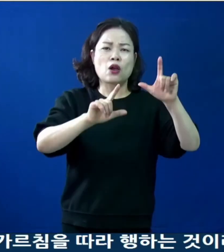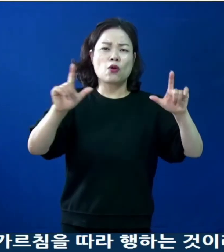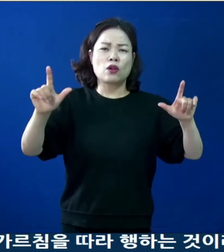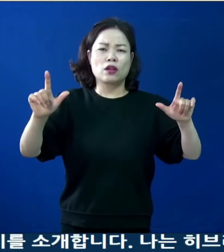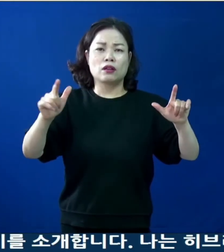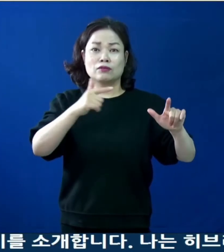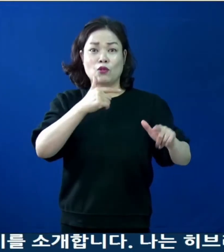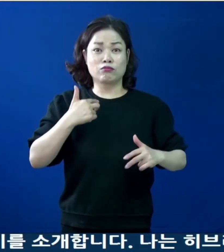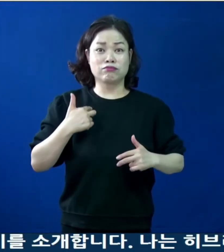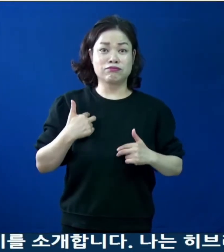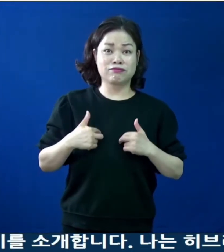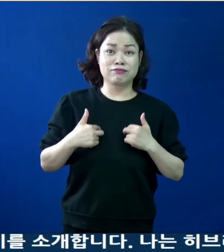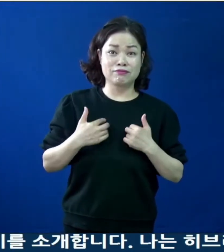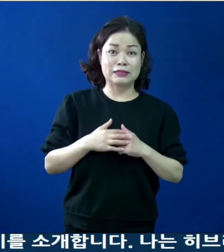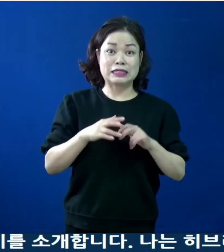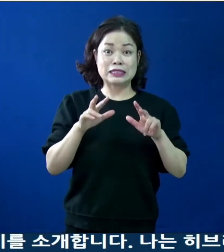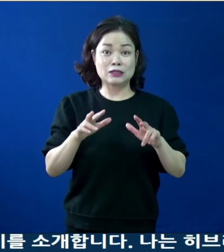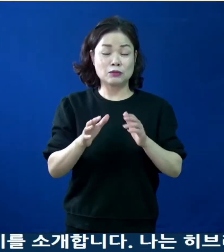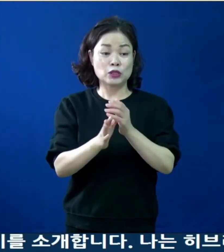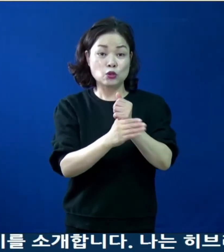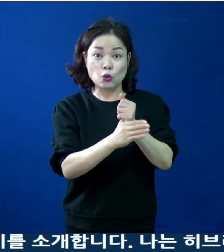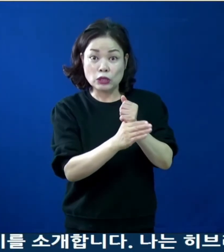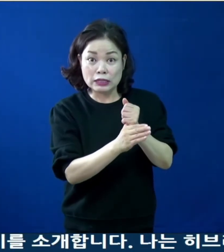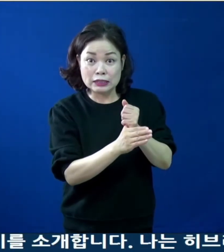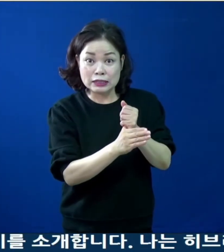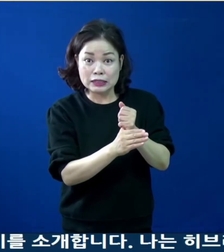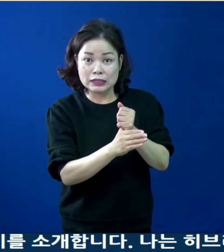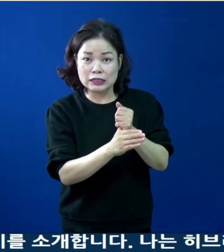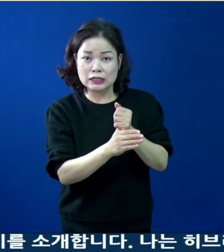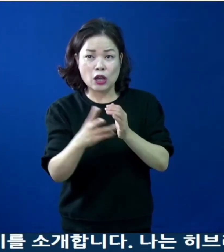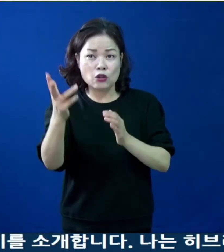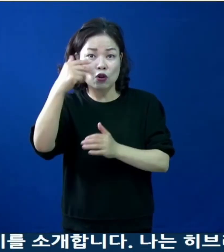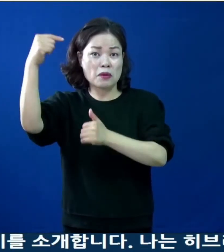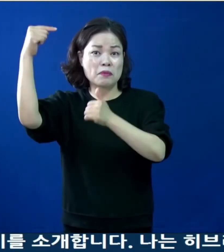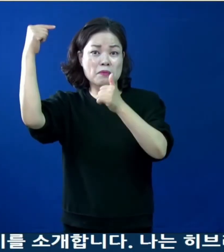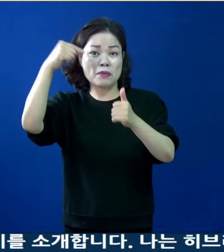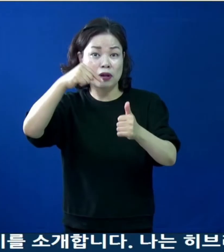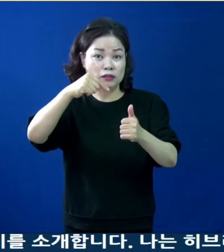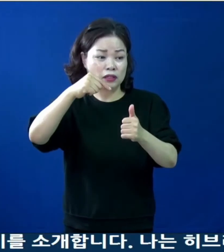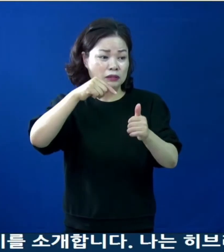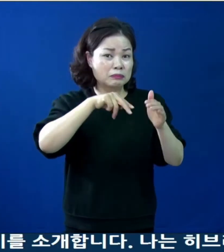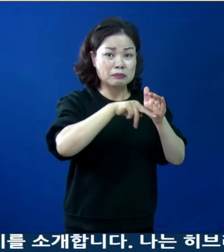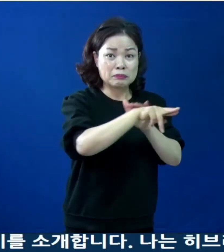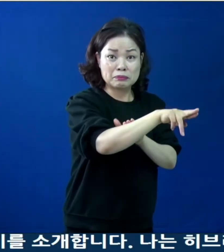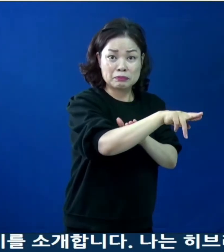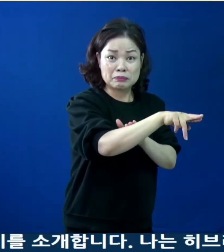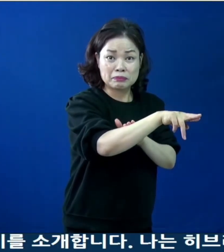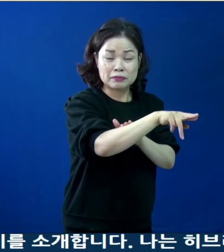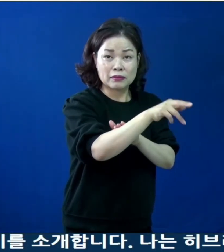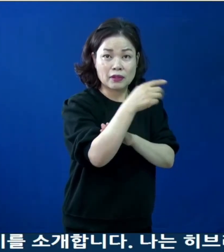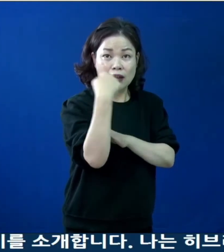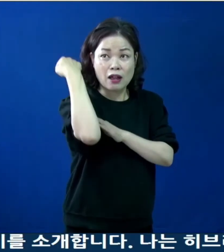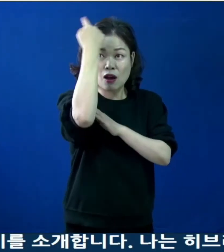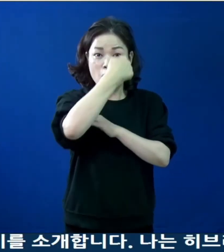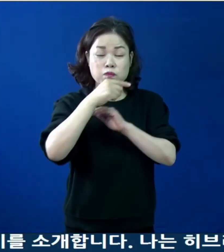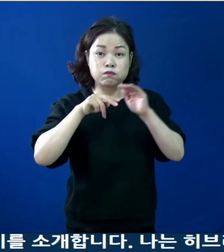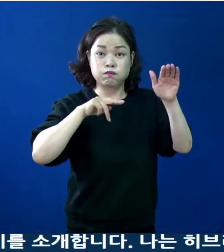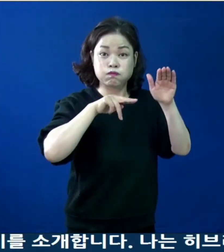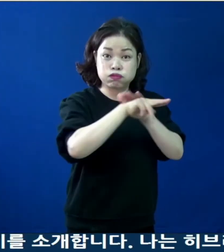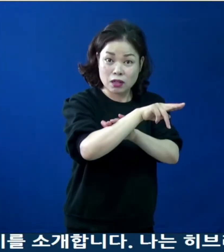굉장히 재미있습니다. 지금 요나는 여호와의 명령을 피해서 여호와의 낯을